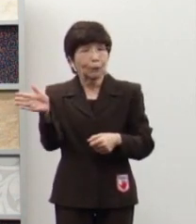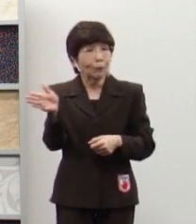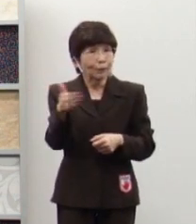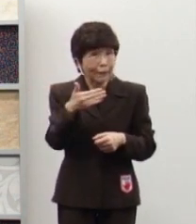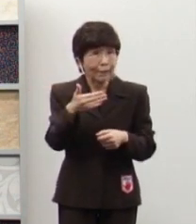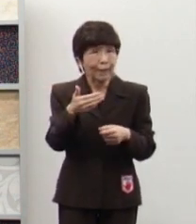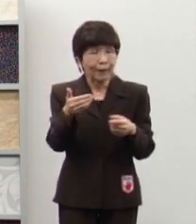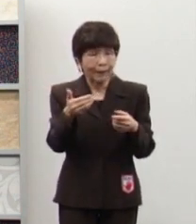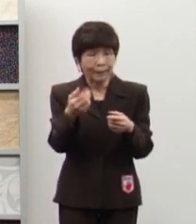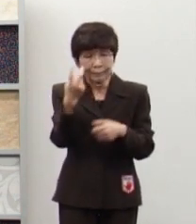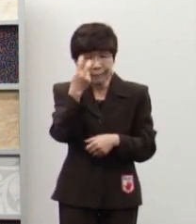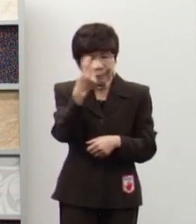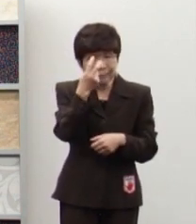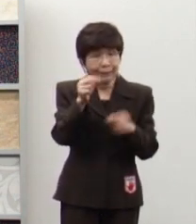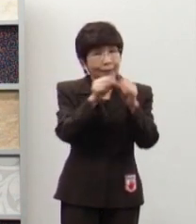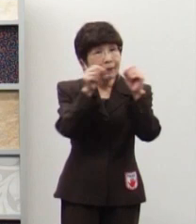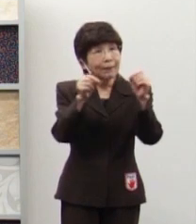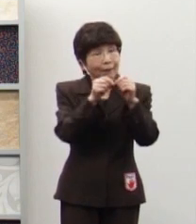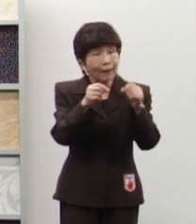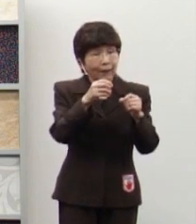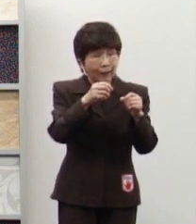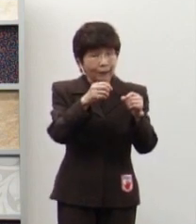目に高い数字となりました。